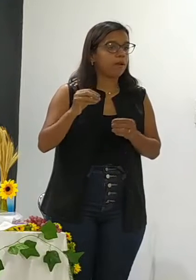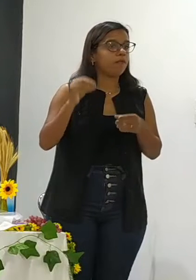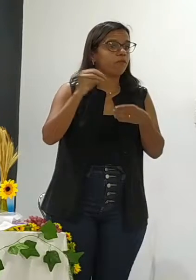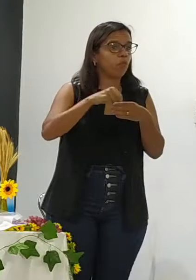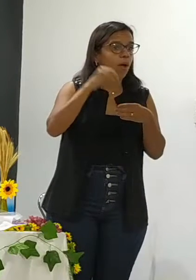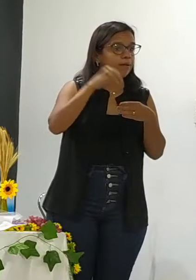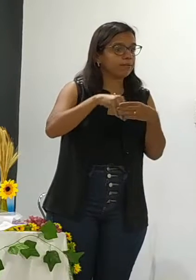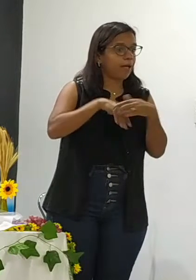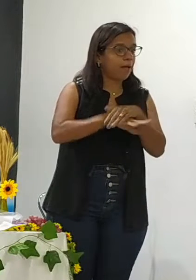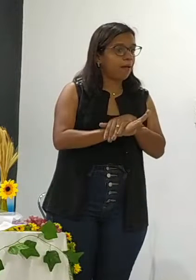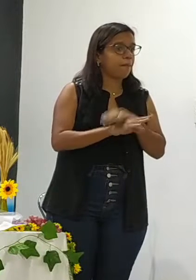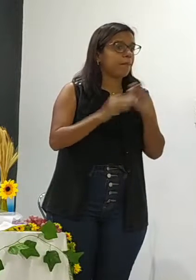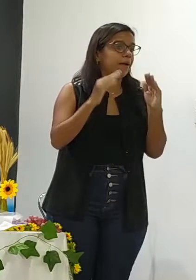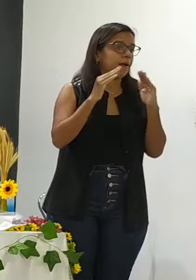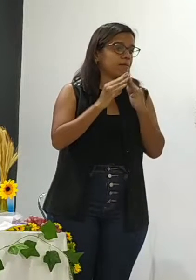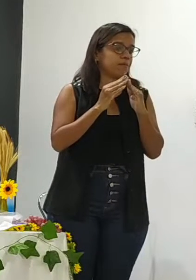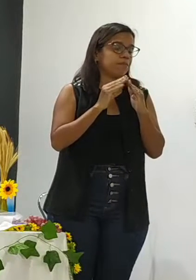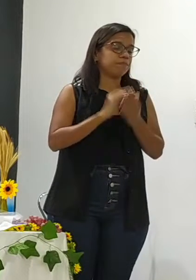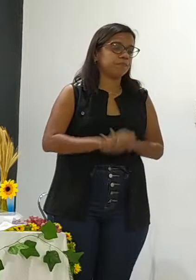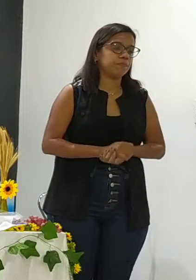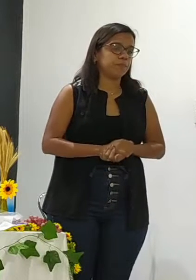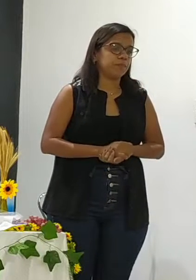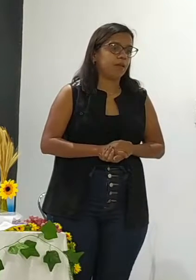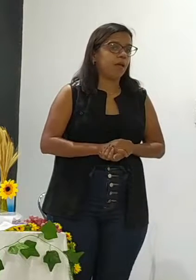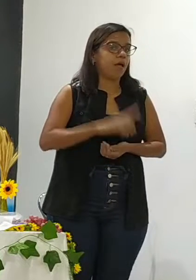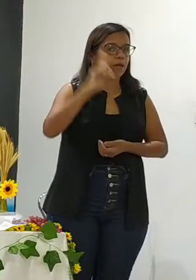Aí vem a providência de Deus.